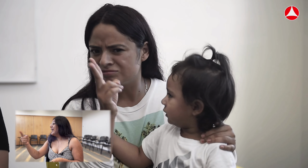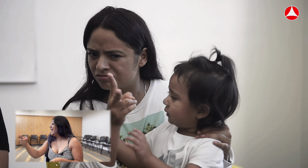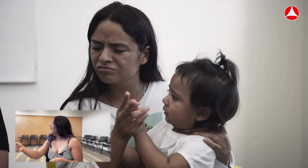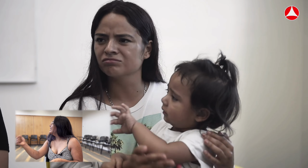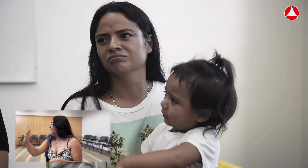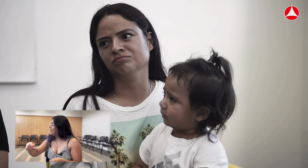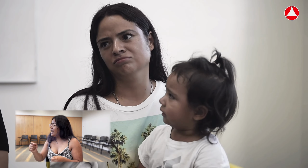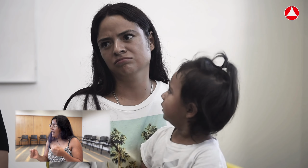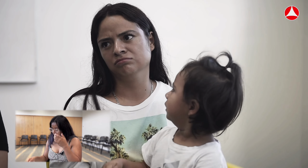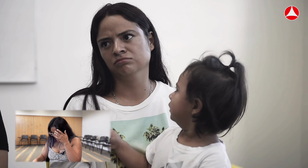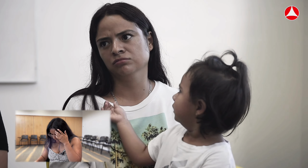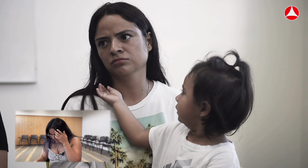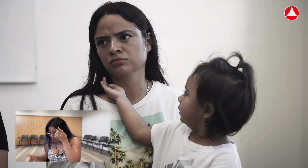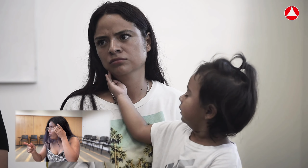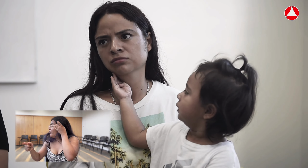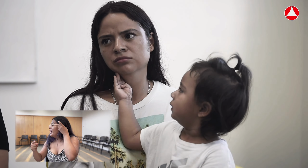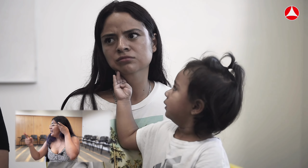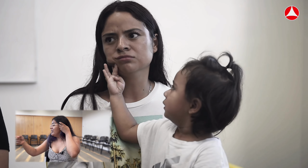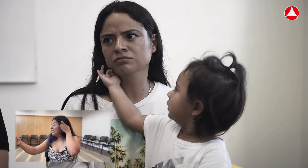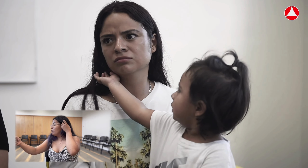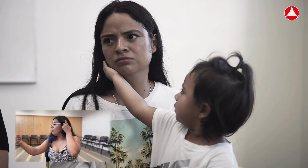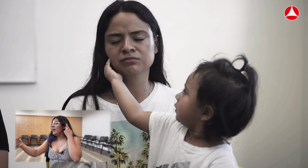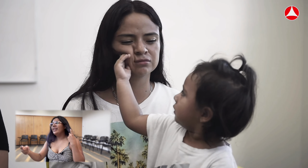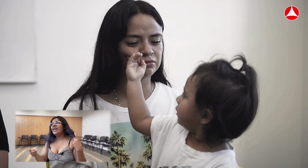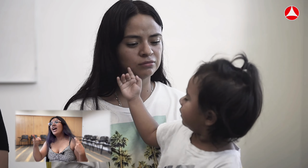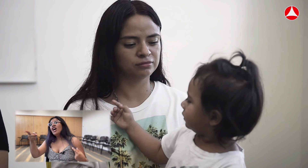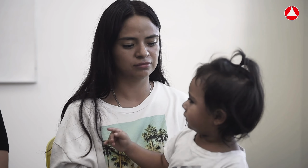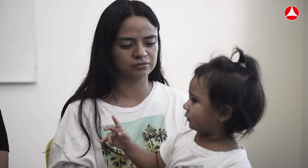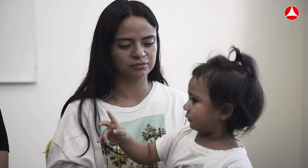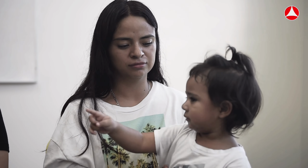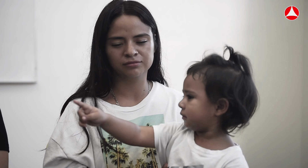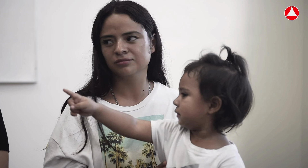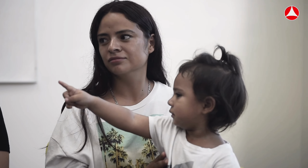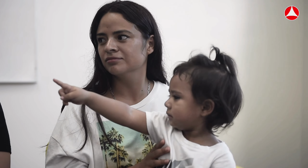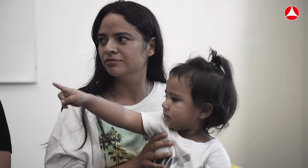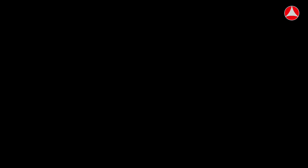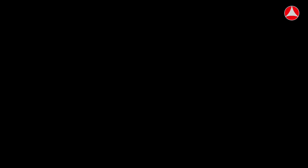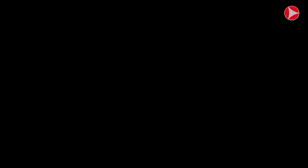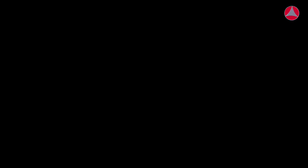Entonces, pues ella es el apoyo que recibes por parte de ella.